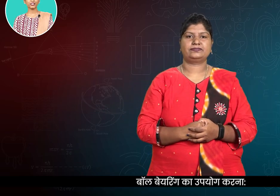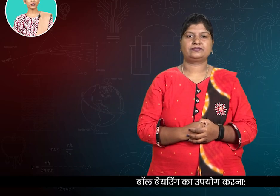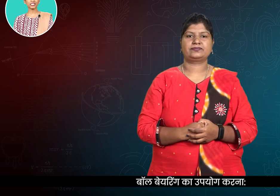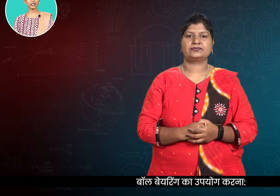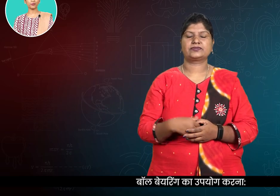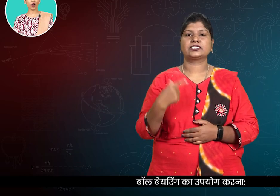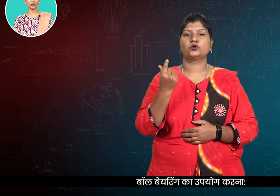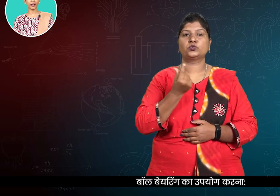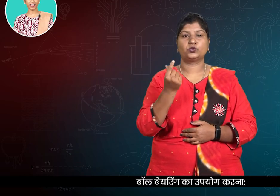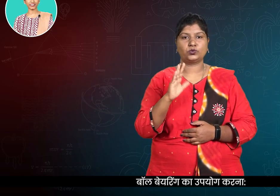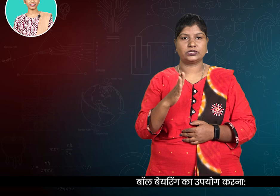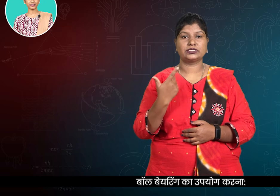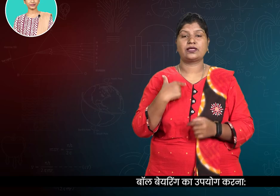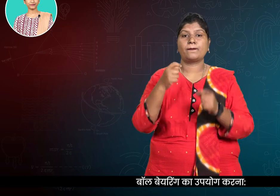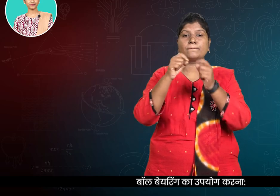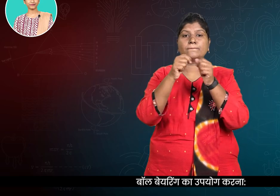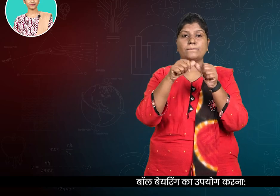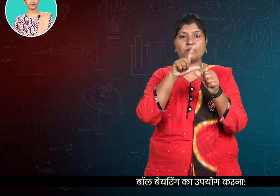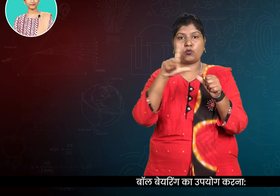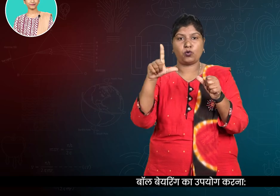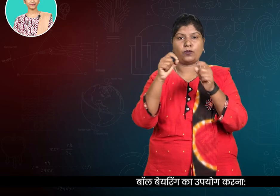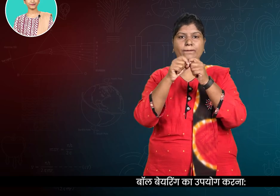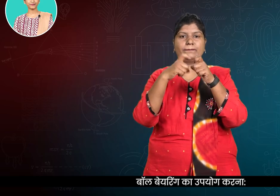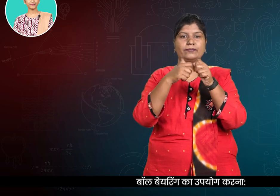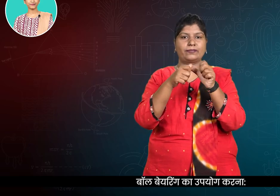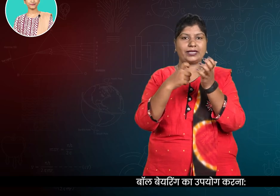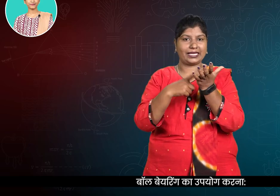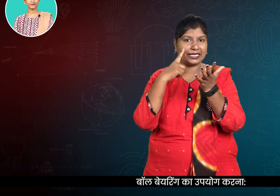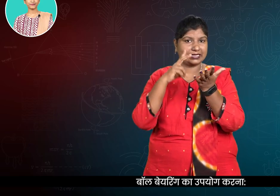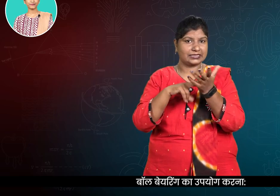बॉल बेरिंग का उपयोग करना